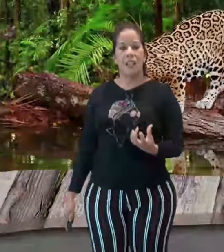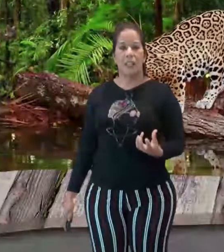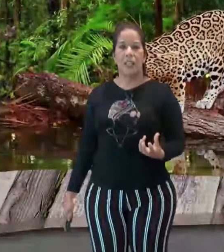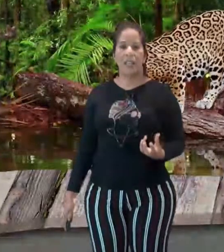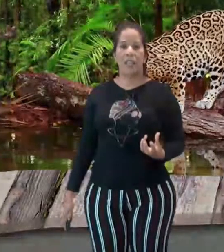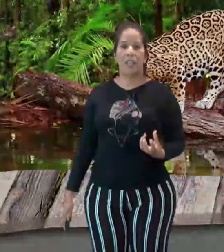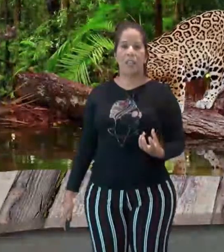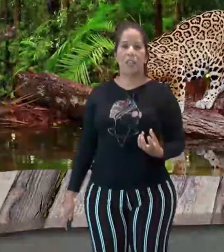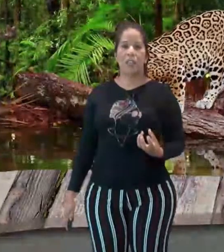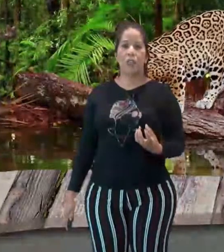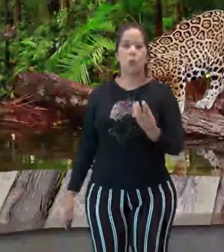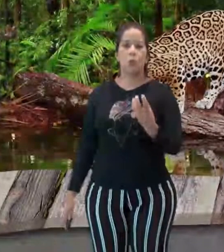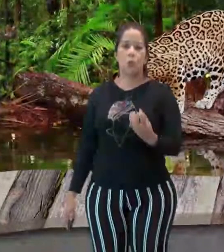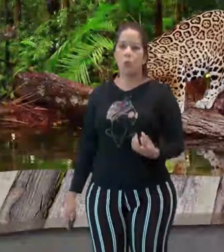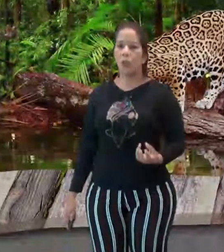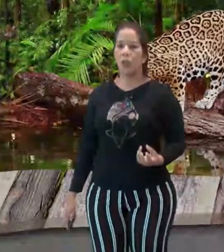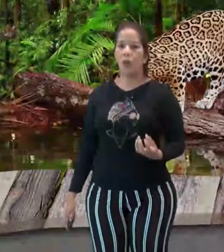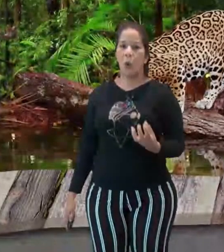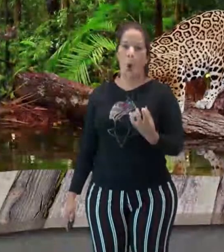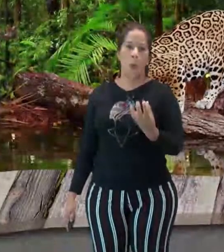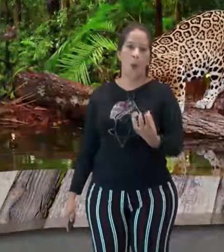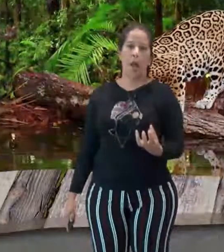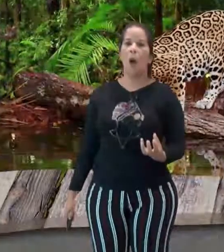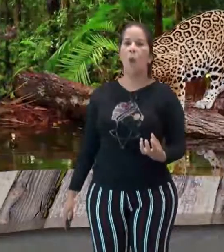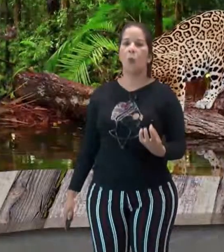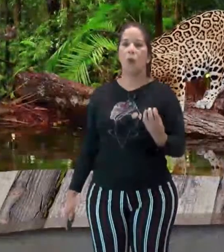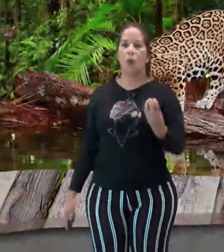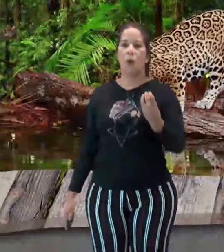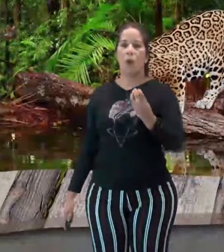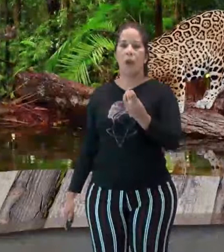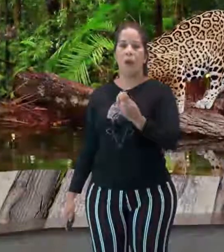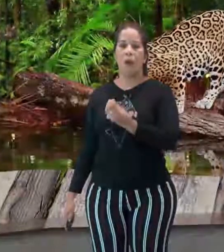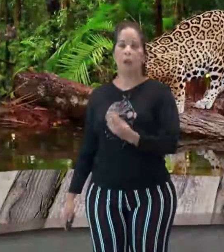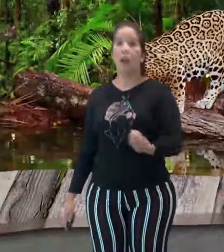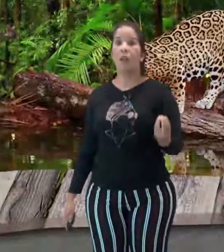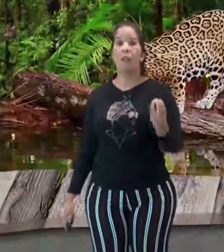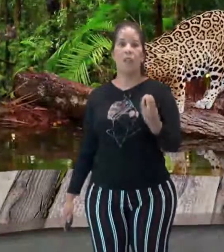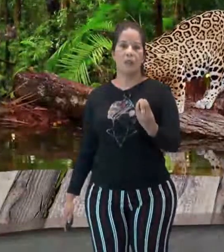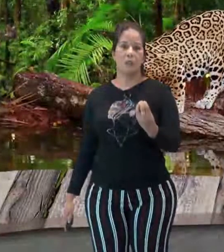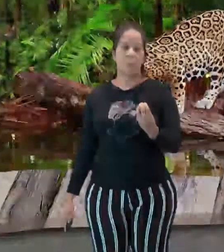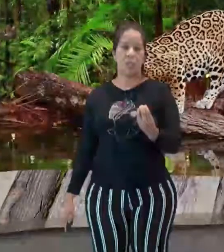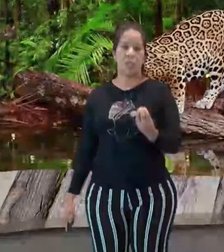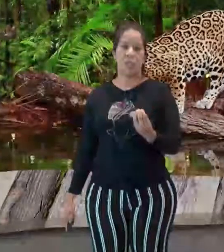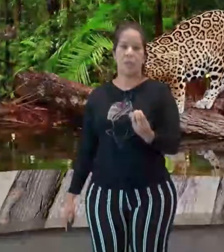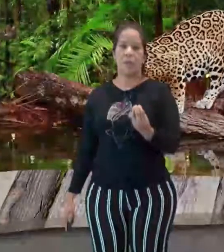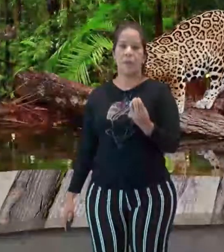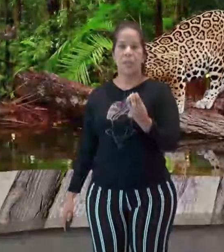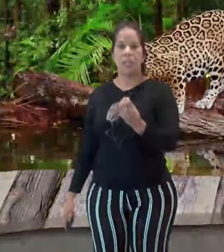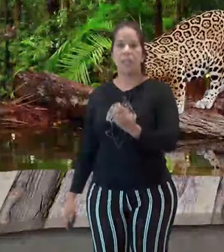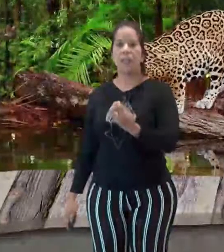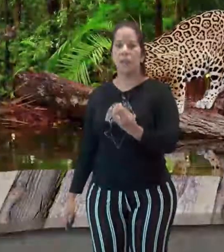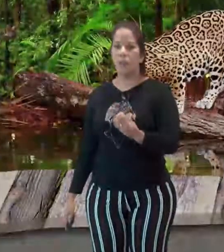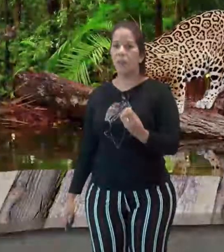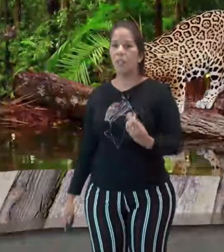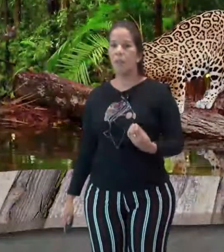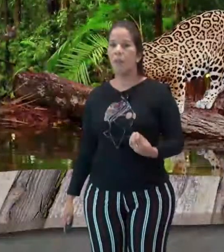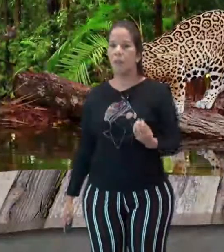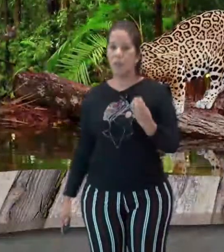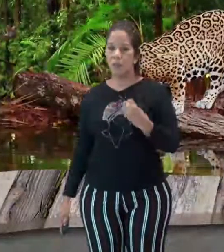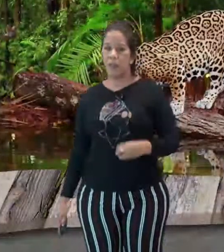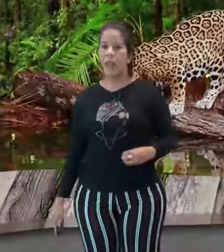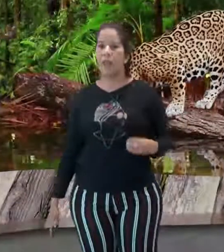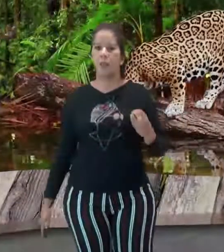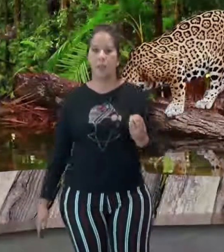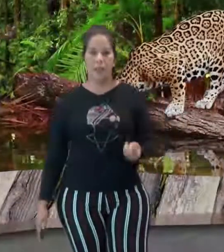diferença, né, de estrutura corporal, orgânica, vamos dizer assim, e também dos